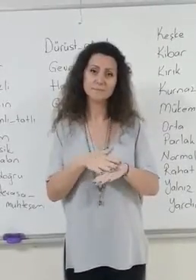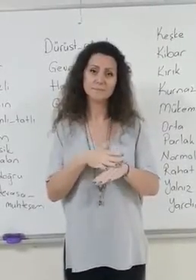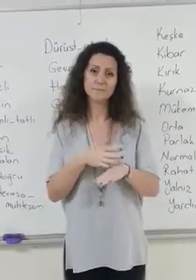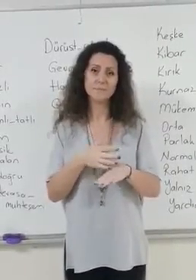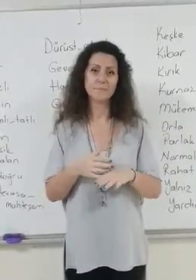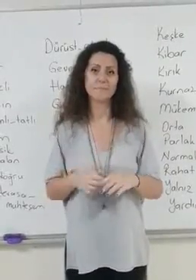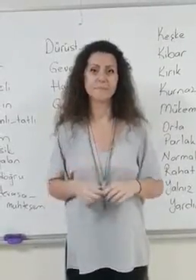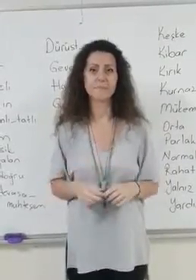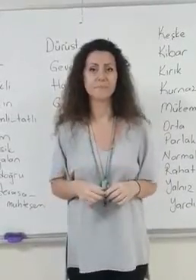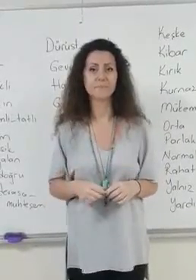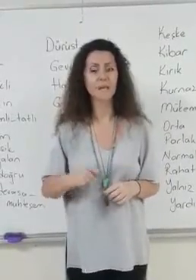ince,